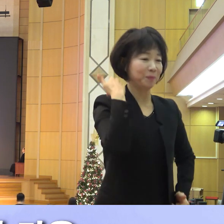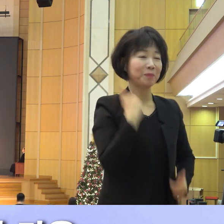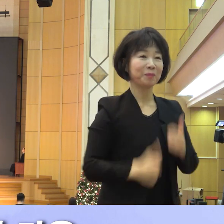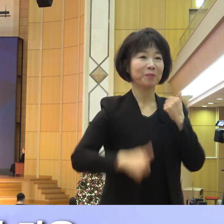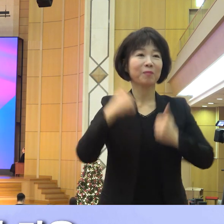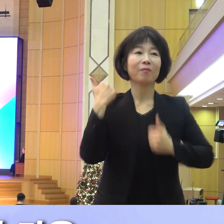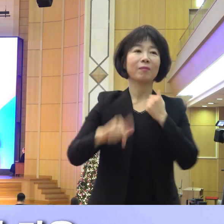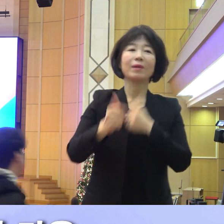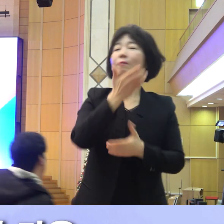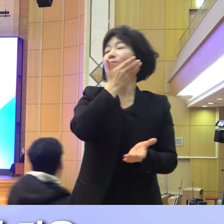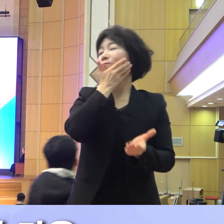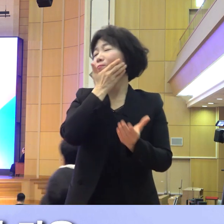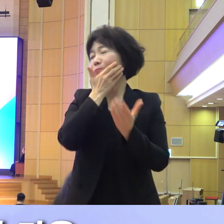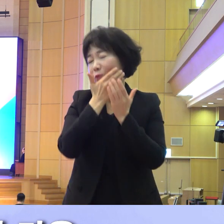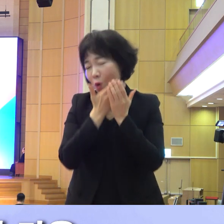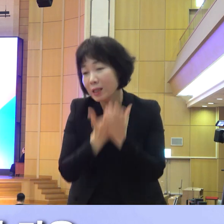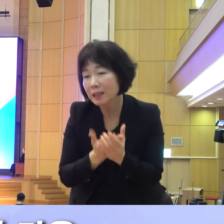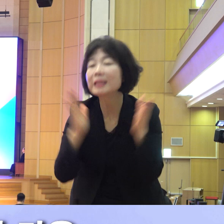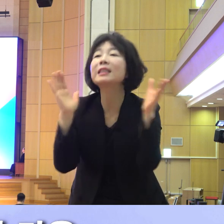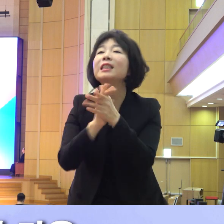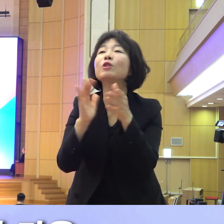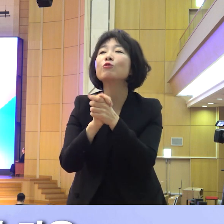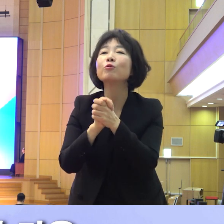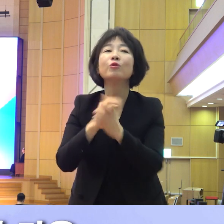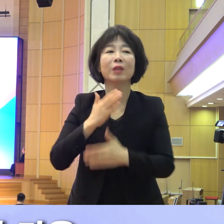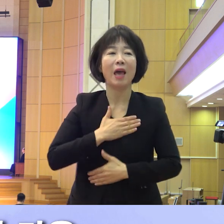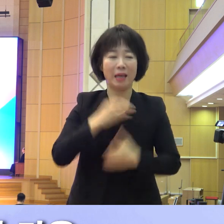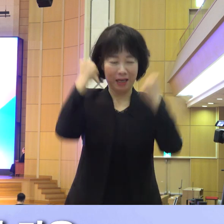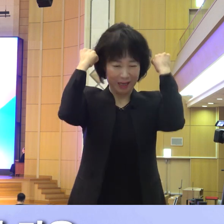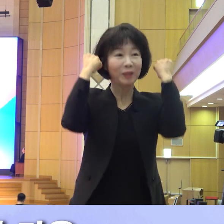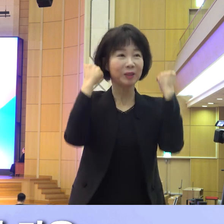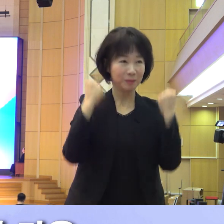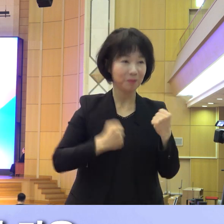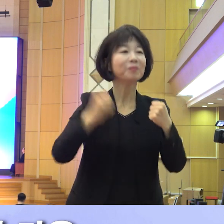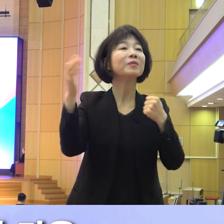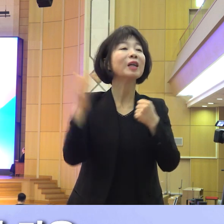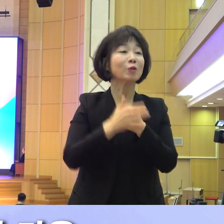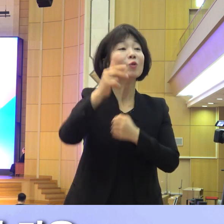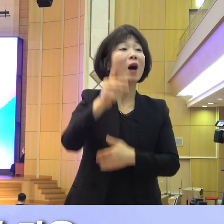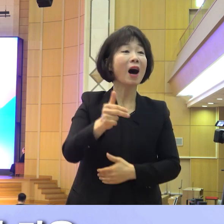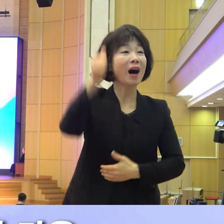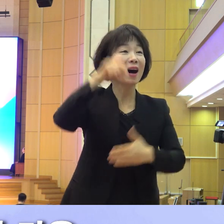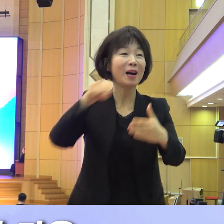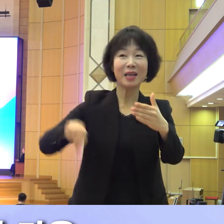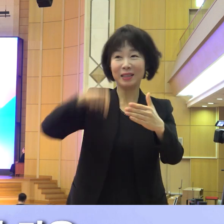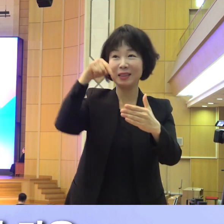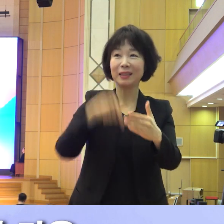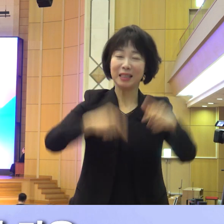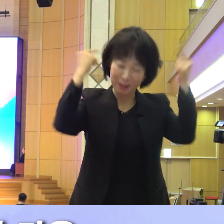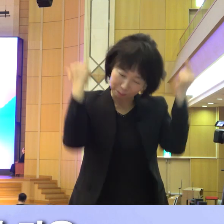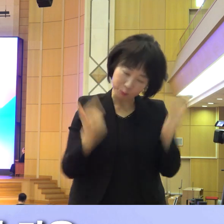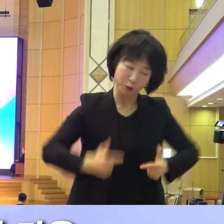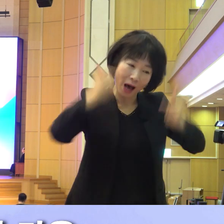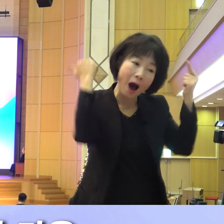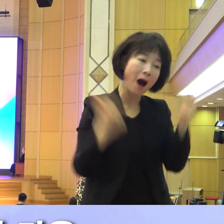내게 귀하신 친구 내게 계시니 나 주와